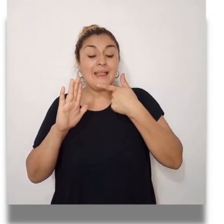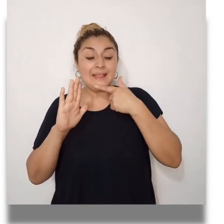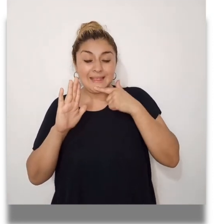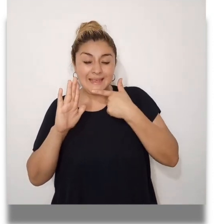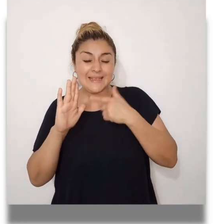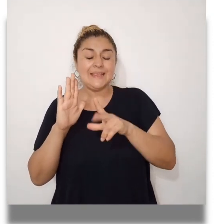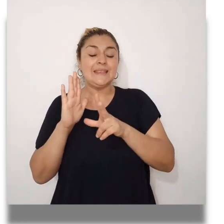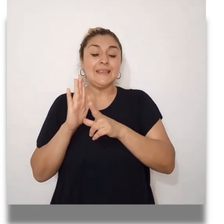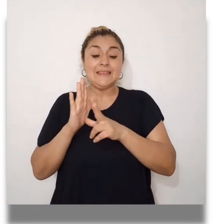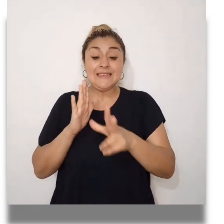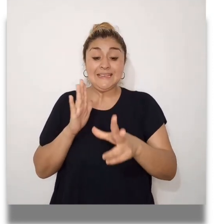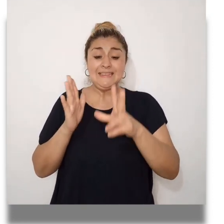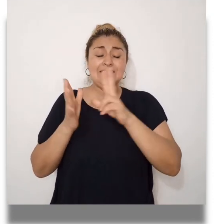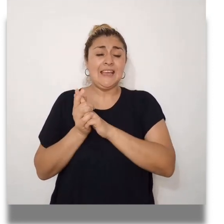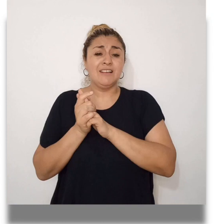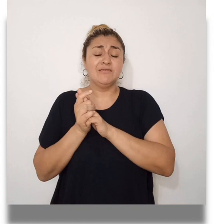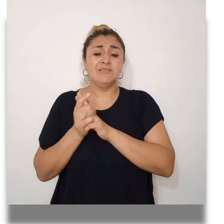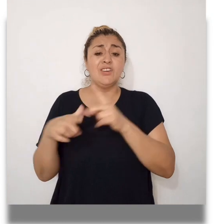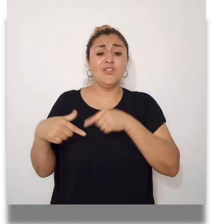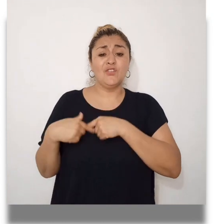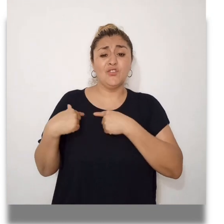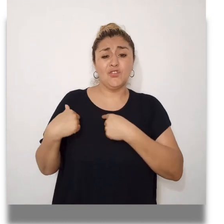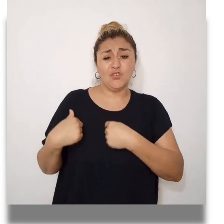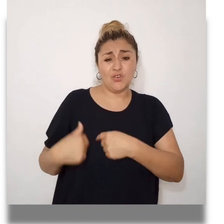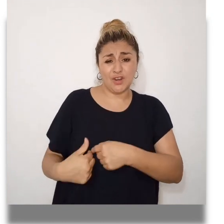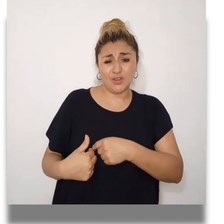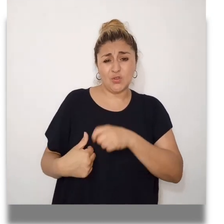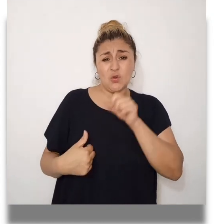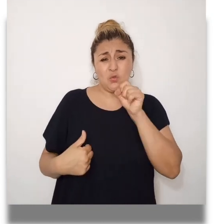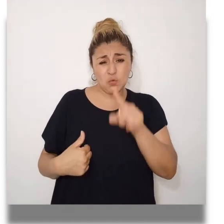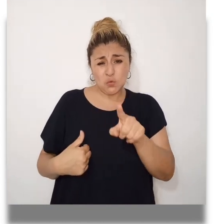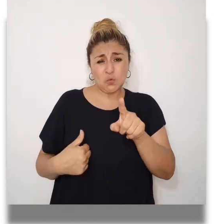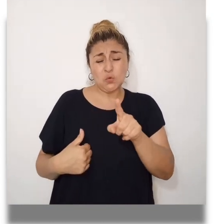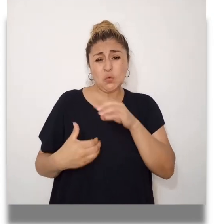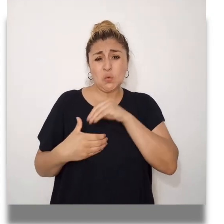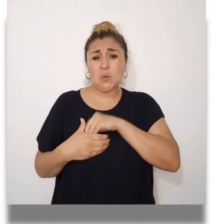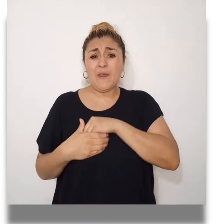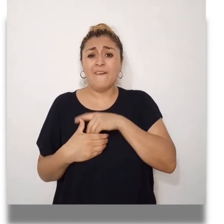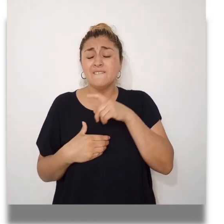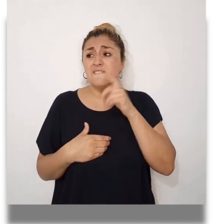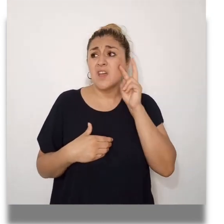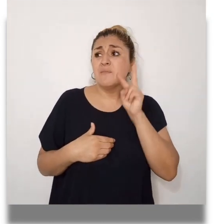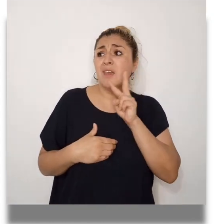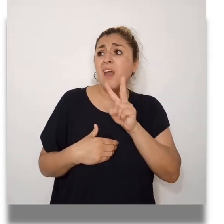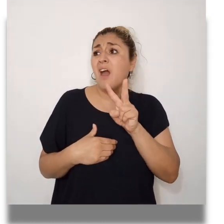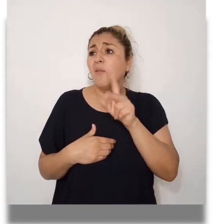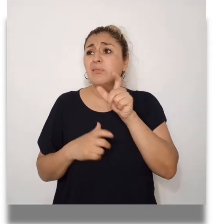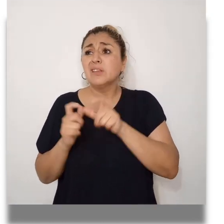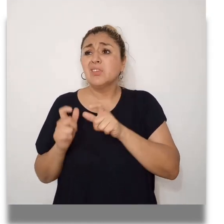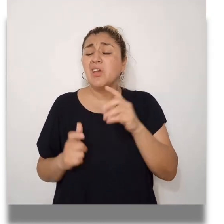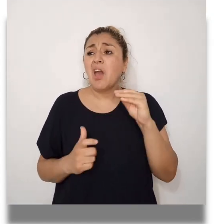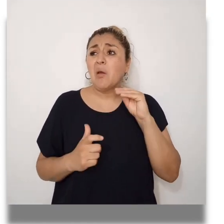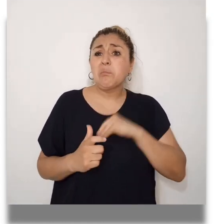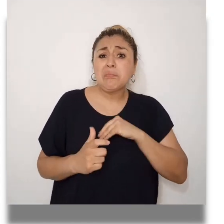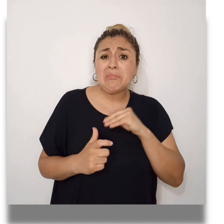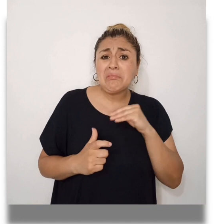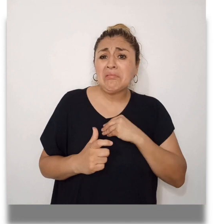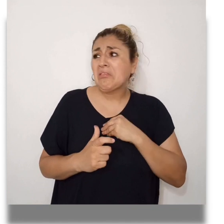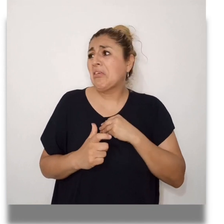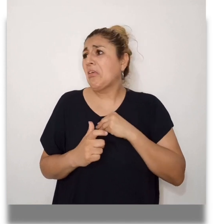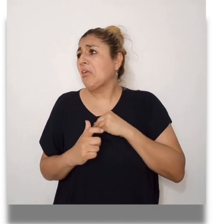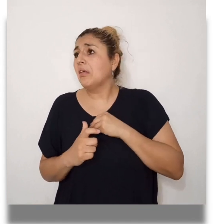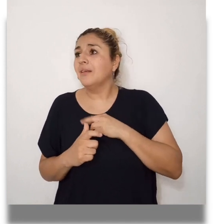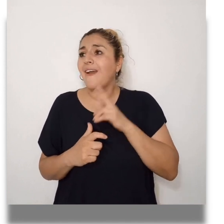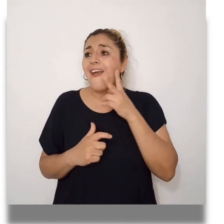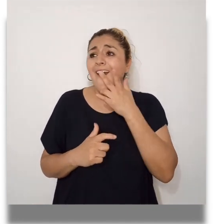No tenga tu corazón envidia de los pecadores. Antes, persevera en el